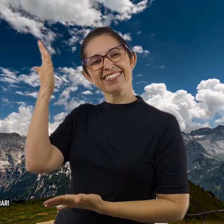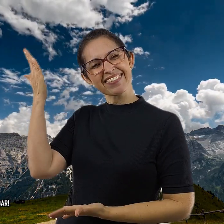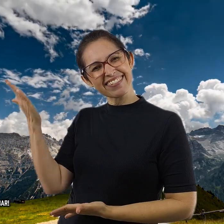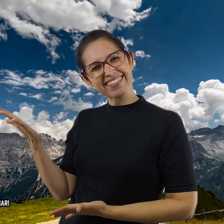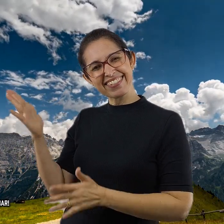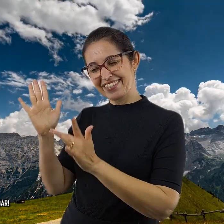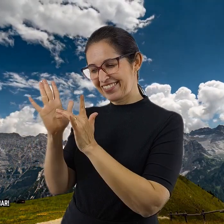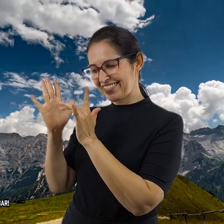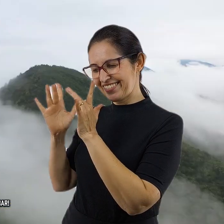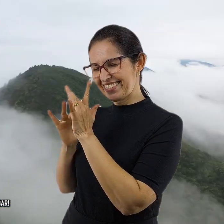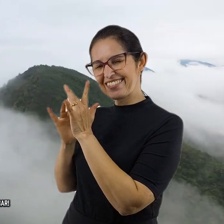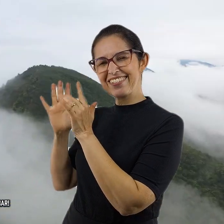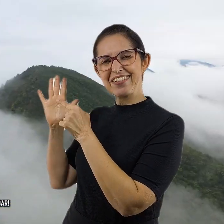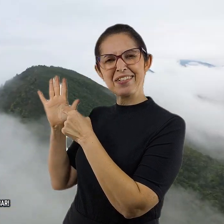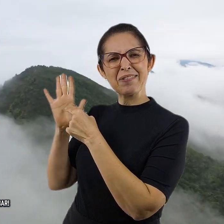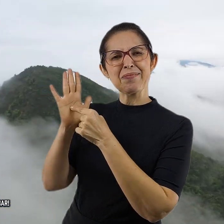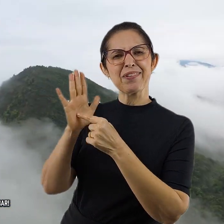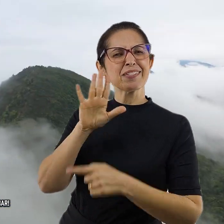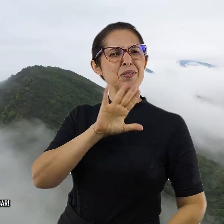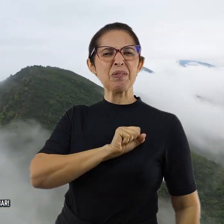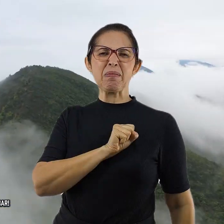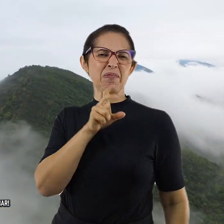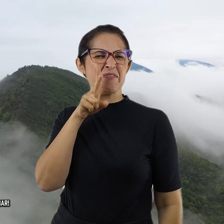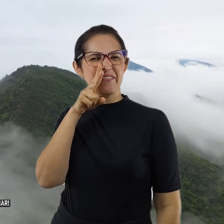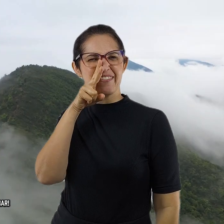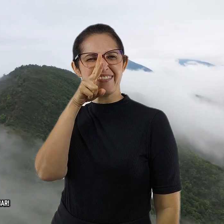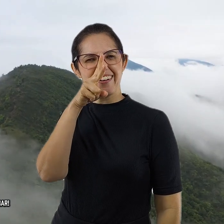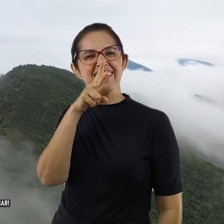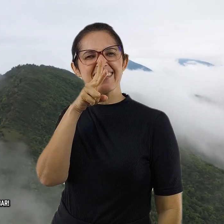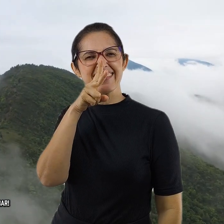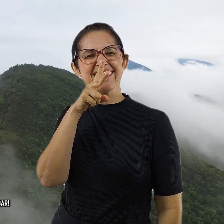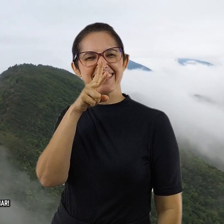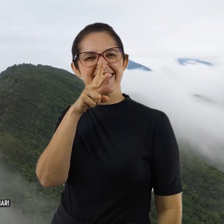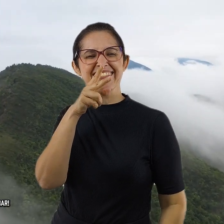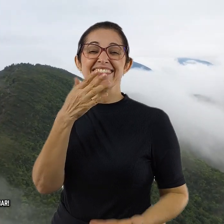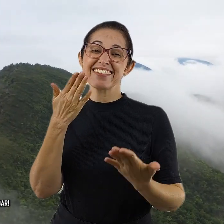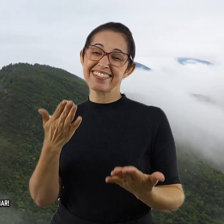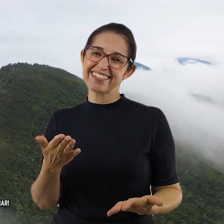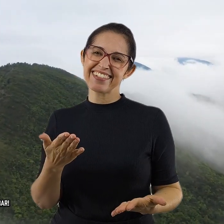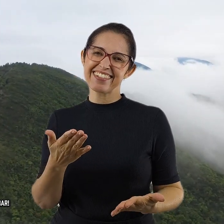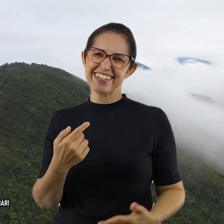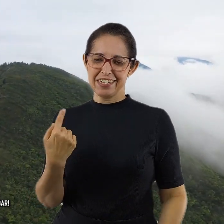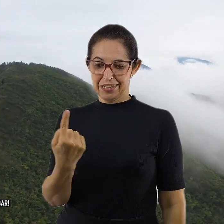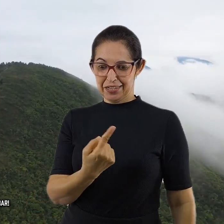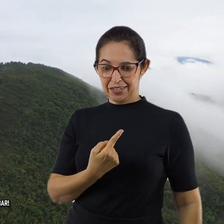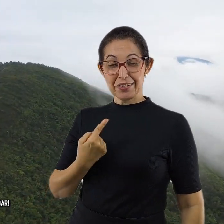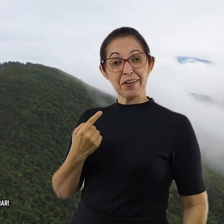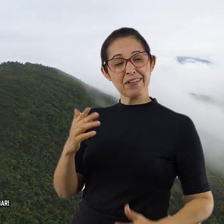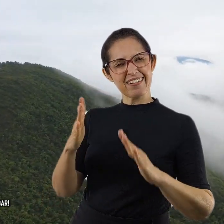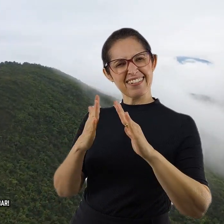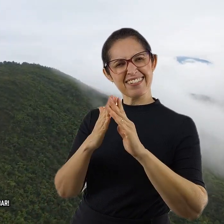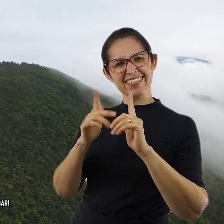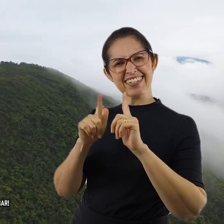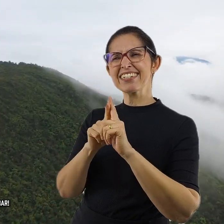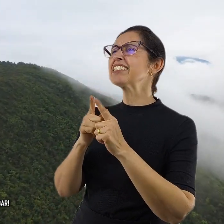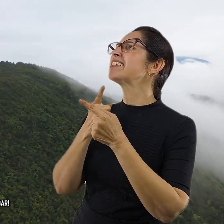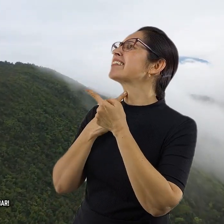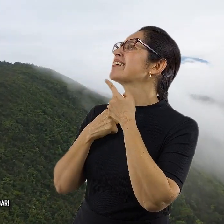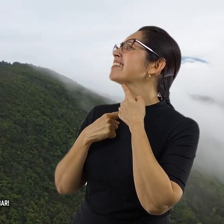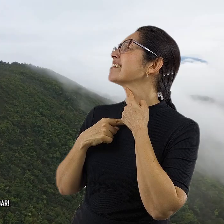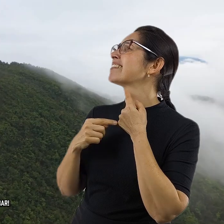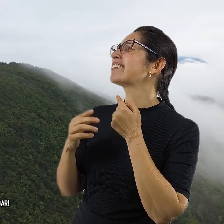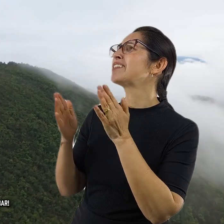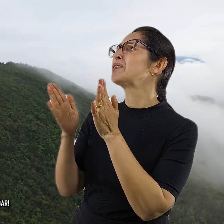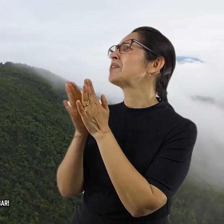Senhor Jesus. Mas de uma igreja que ama, uma igreja que deseja a